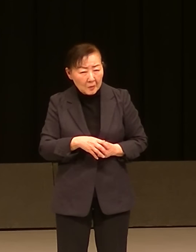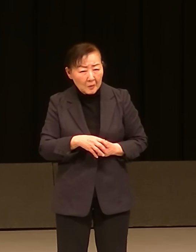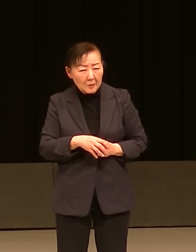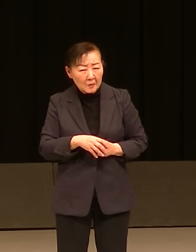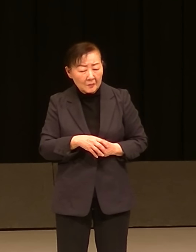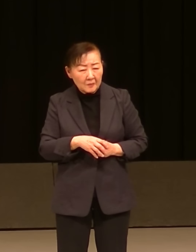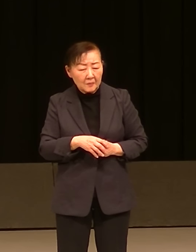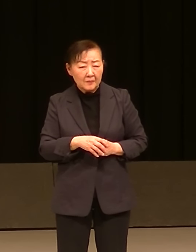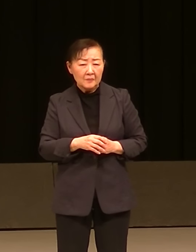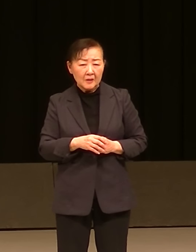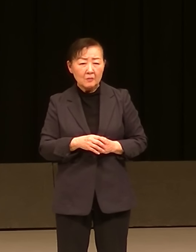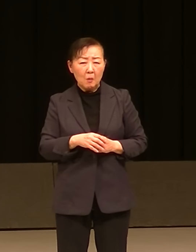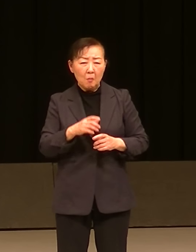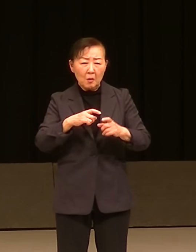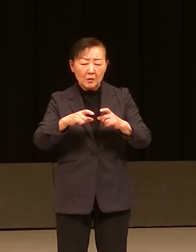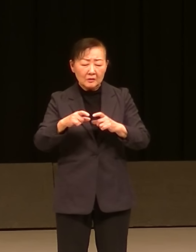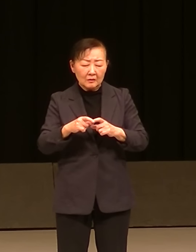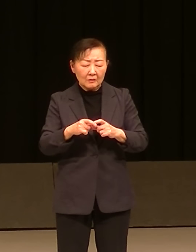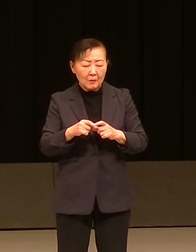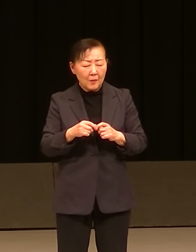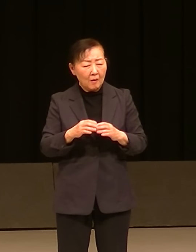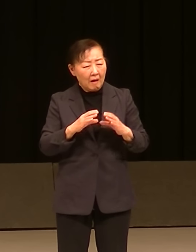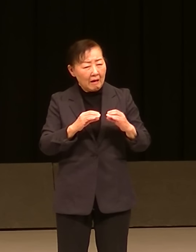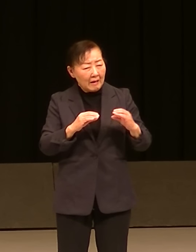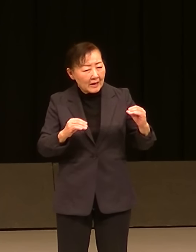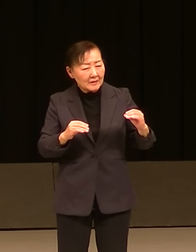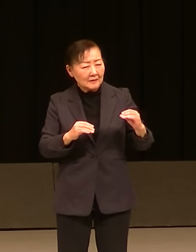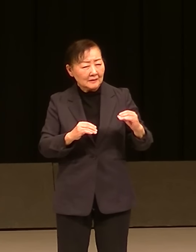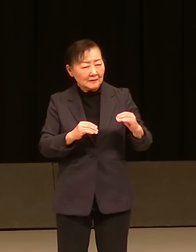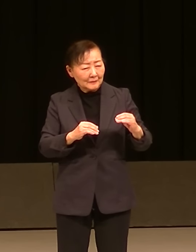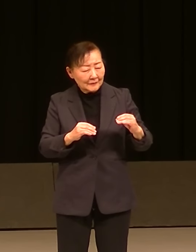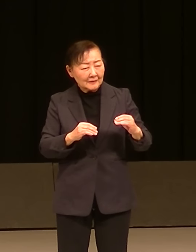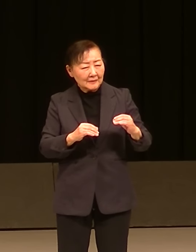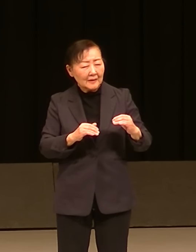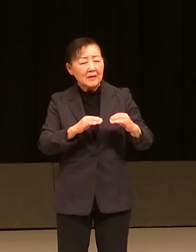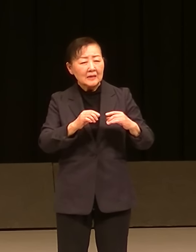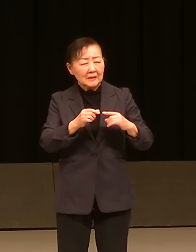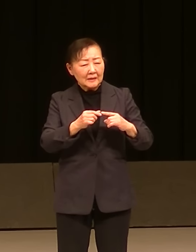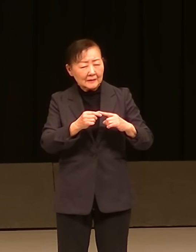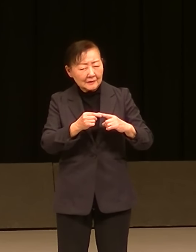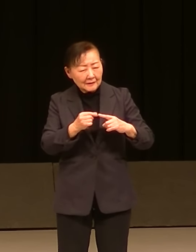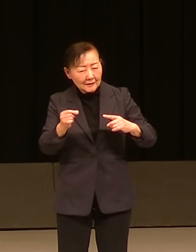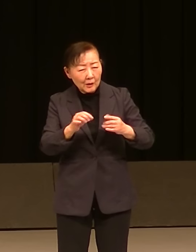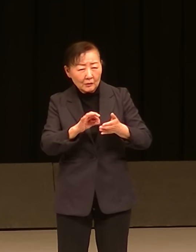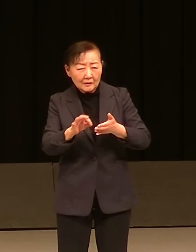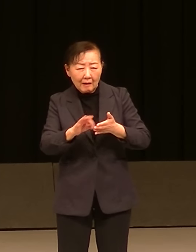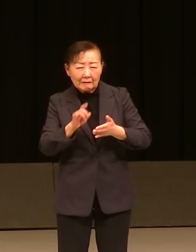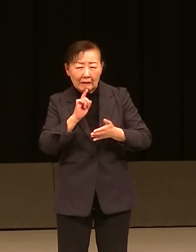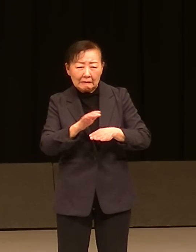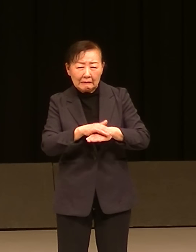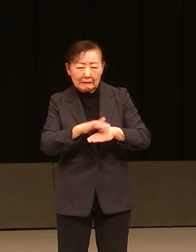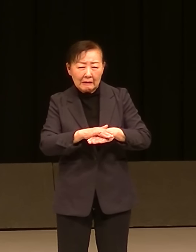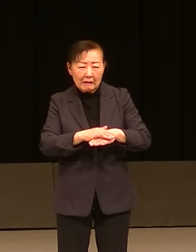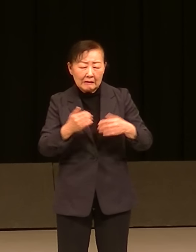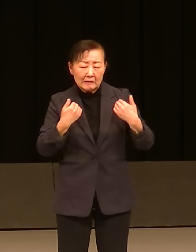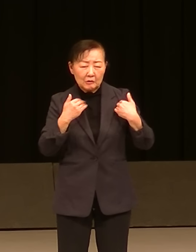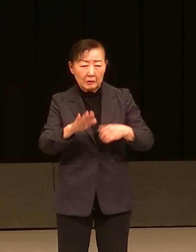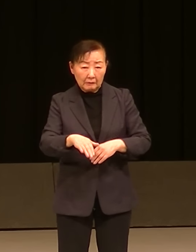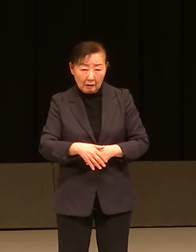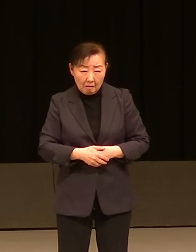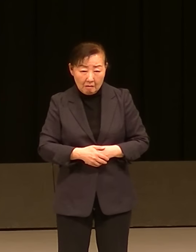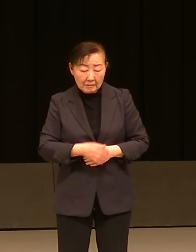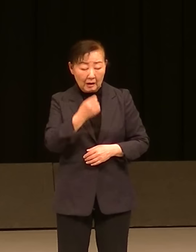ないということで、もうちょっとデリケートな言い方ができなかったのか、と思いますが、まあ、これは彼の船園愛